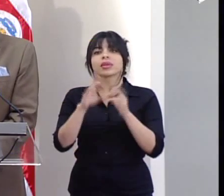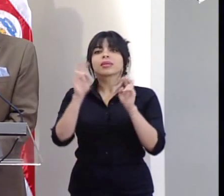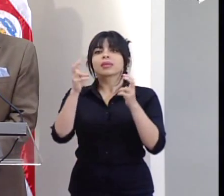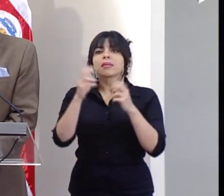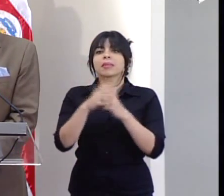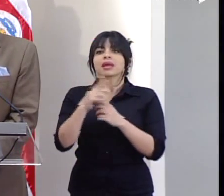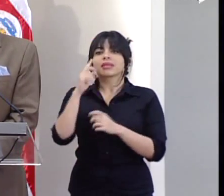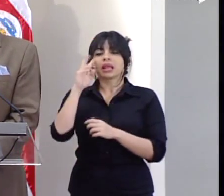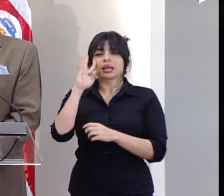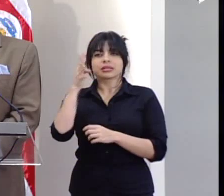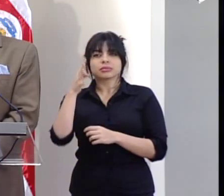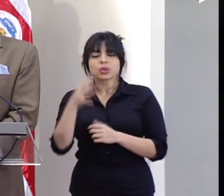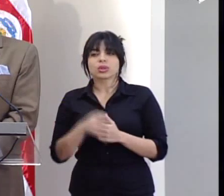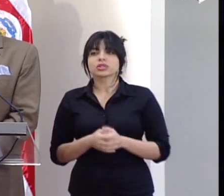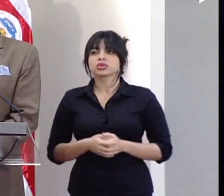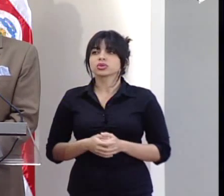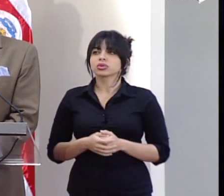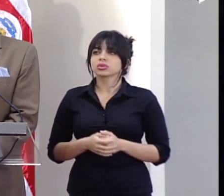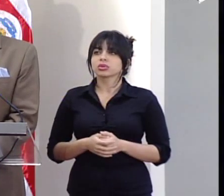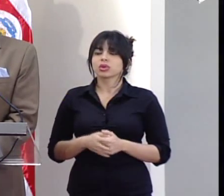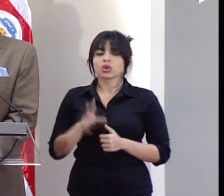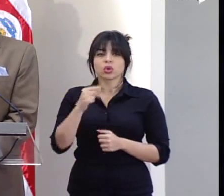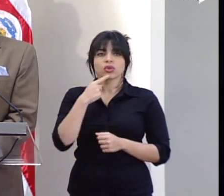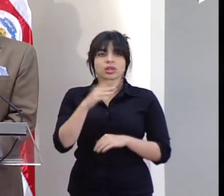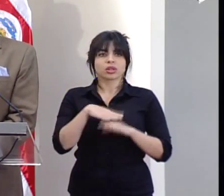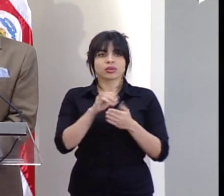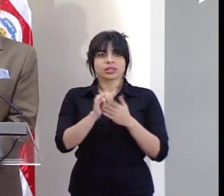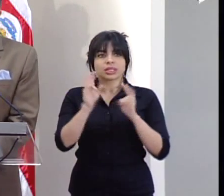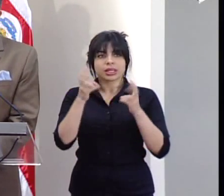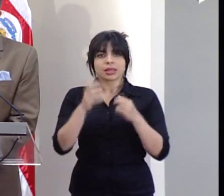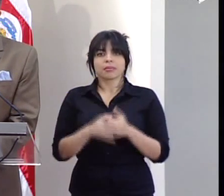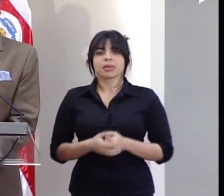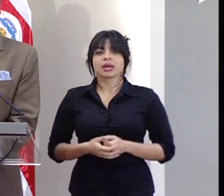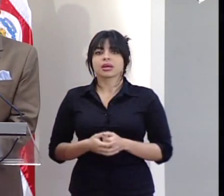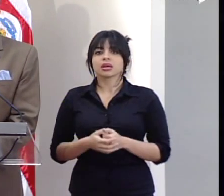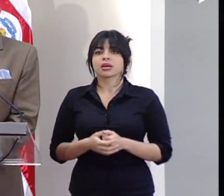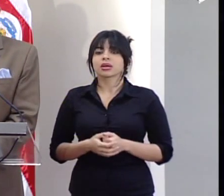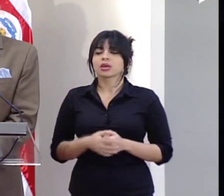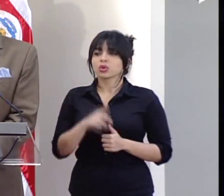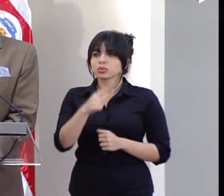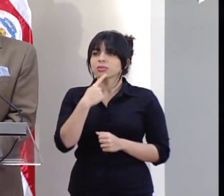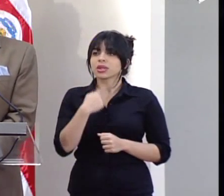la especulación, que no mencioné ese tema, y usted lo